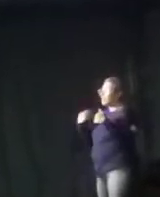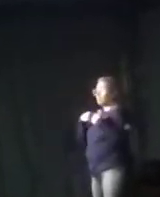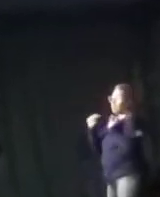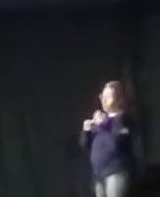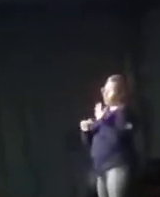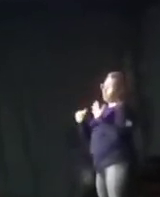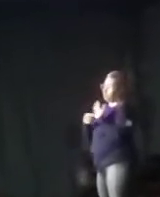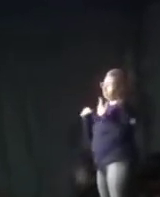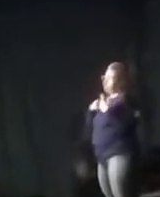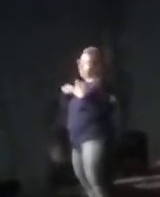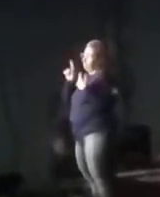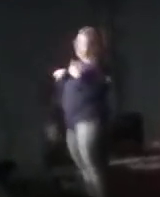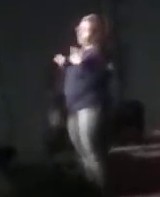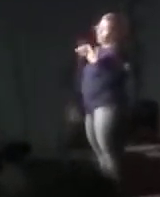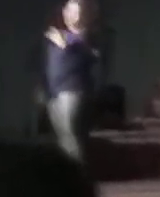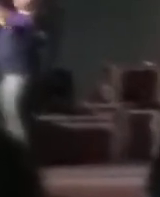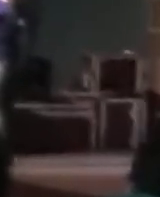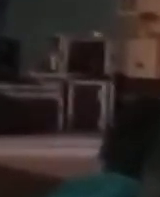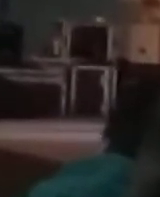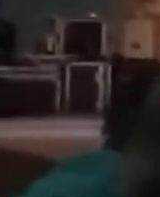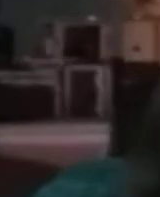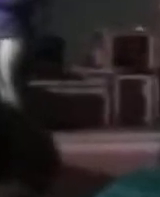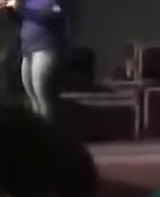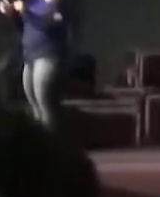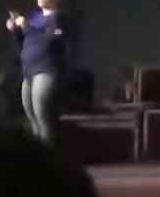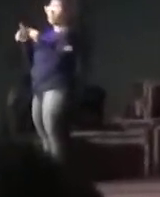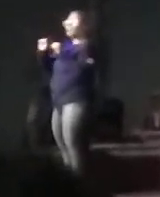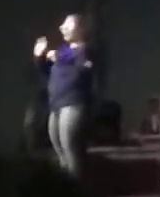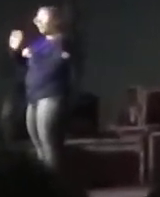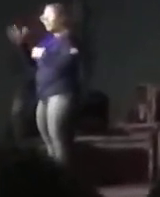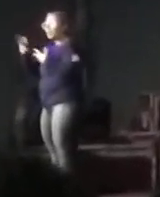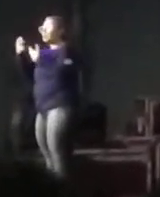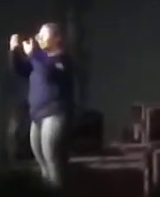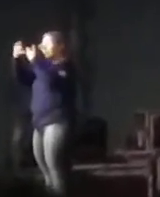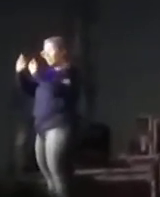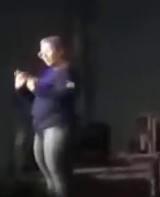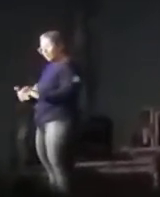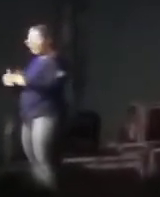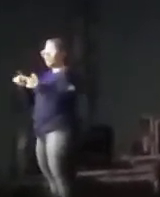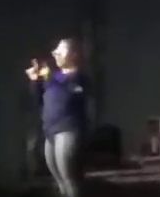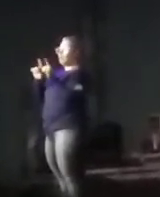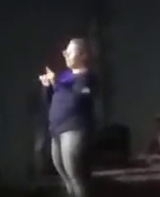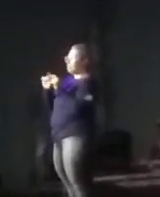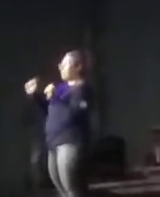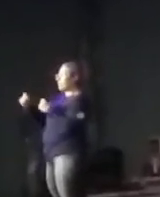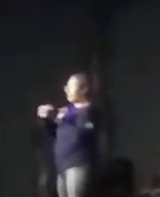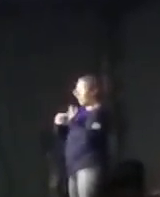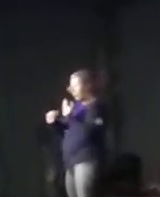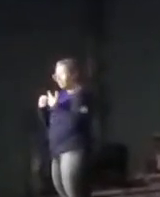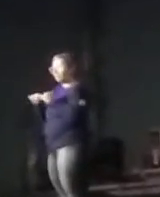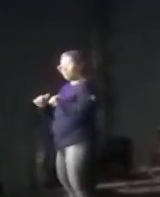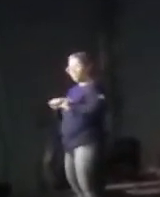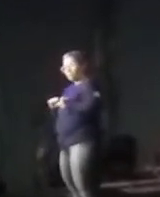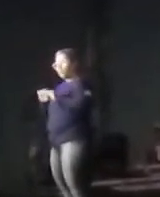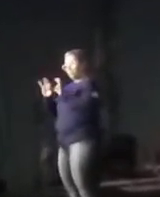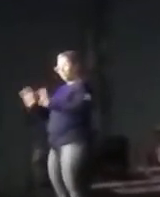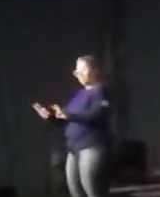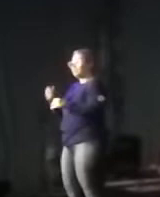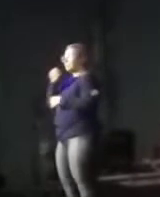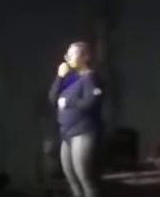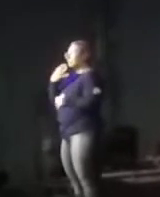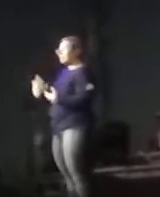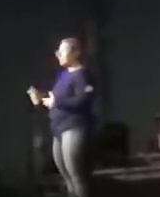autora, eu sempre, quando acontece, eu explico para o autor ficar resguardado. Justo, muito